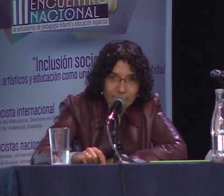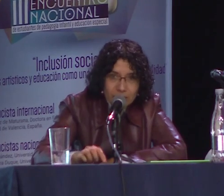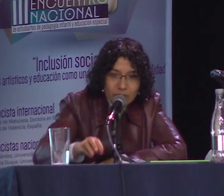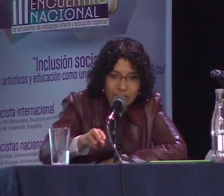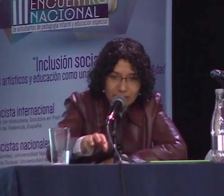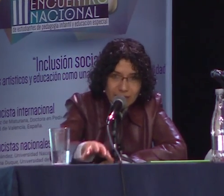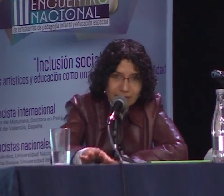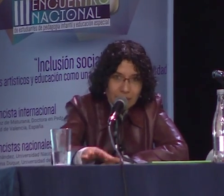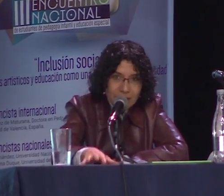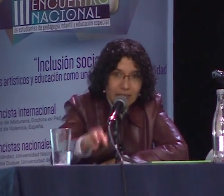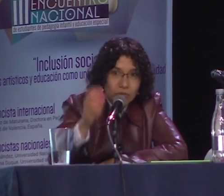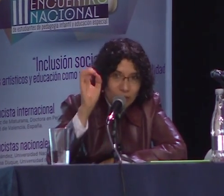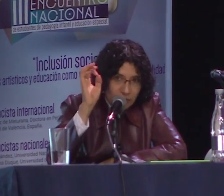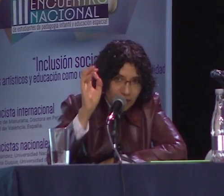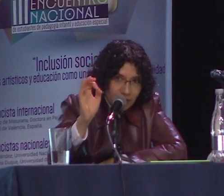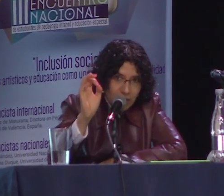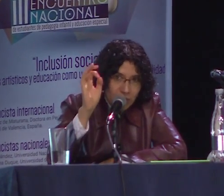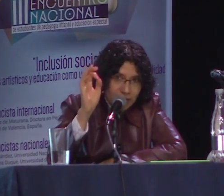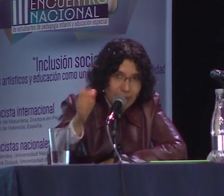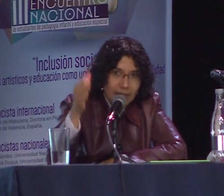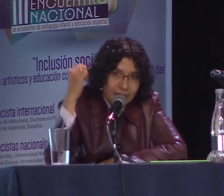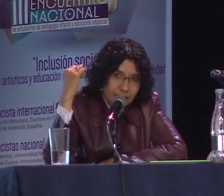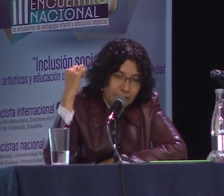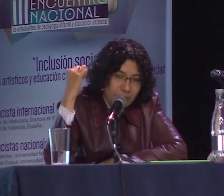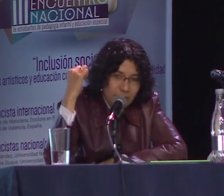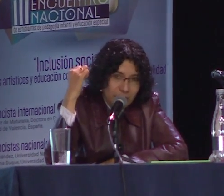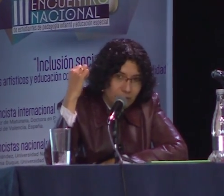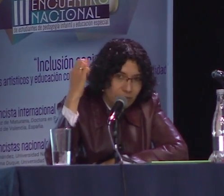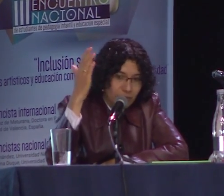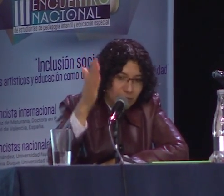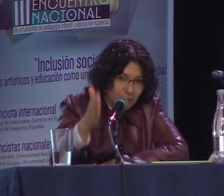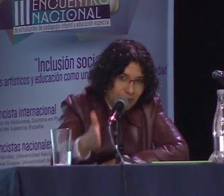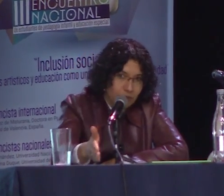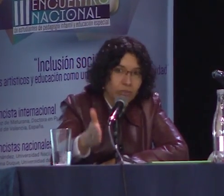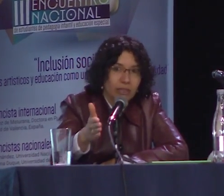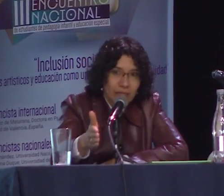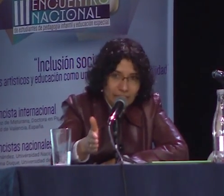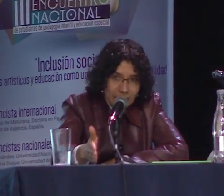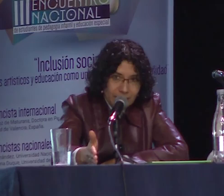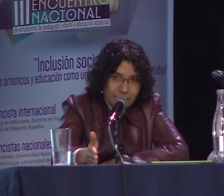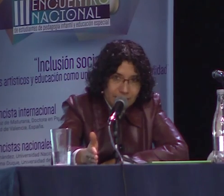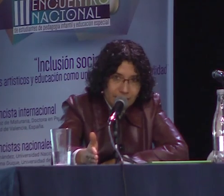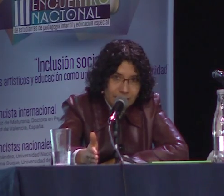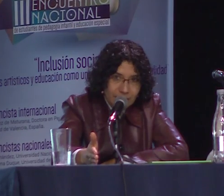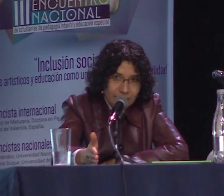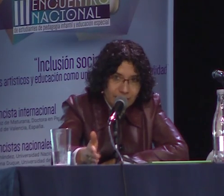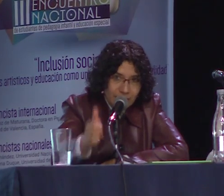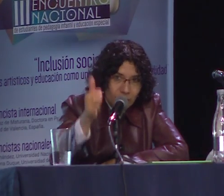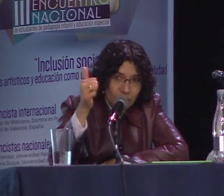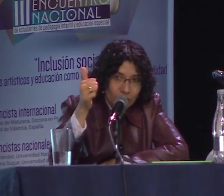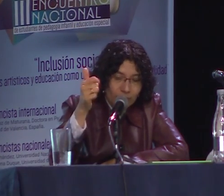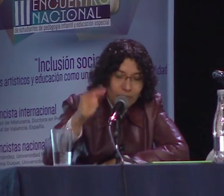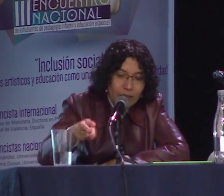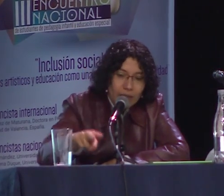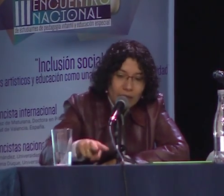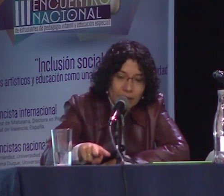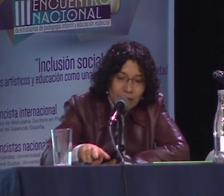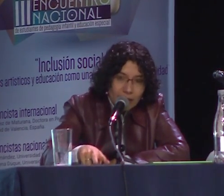el dinero que se le está mandando efectivo y real desde el Departamento Nacional de Planeación a Santander?